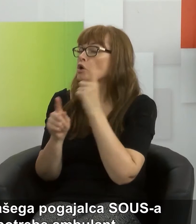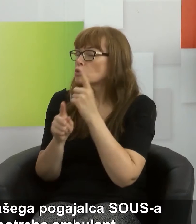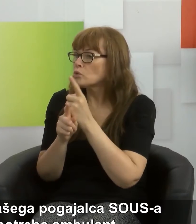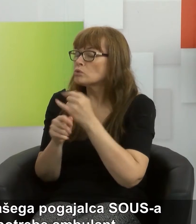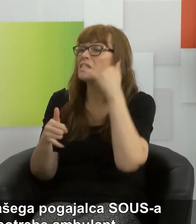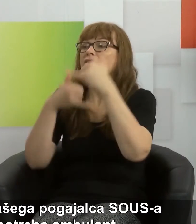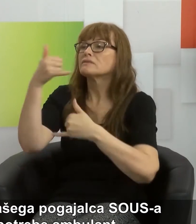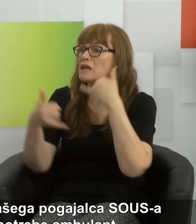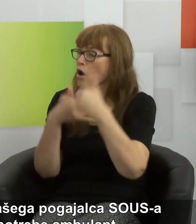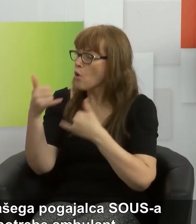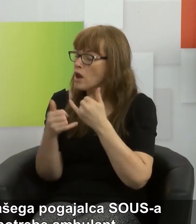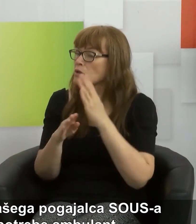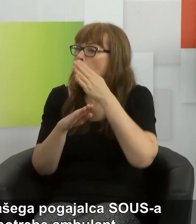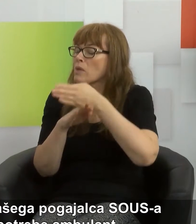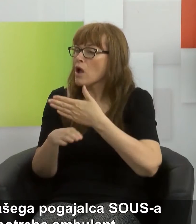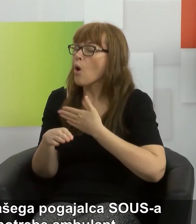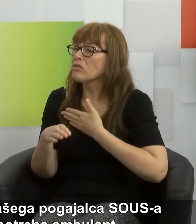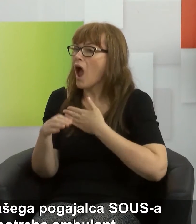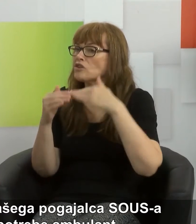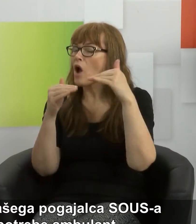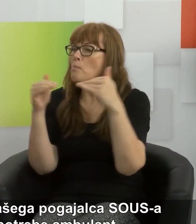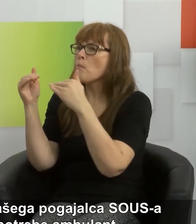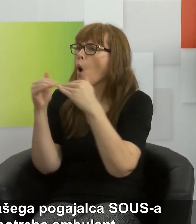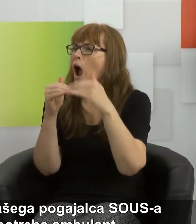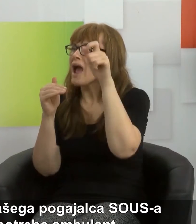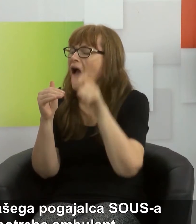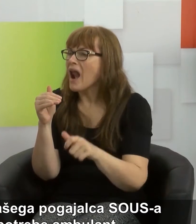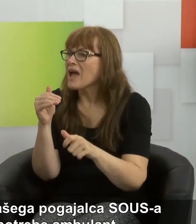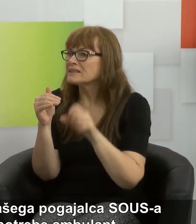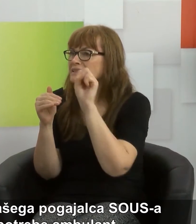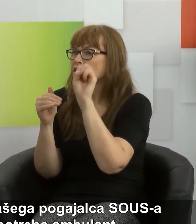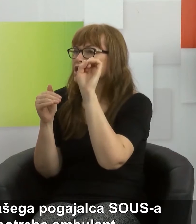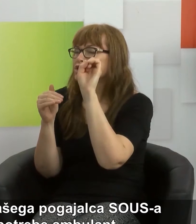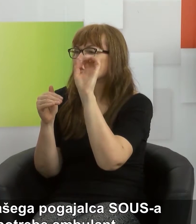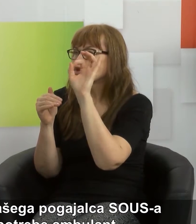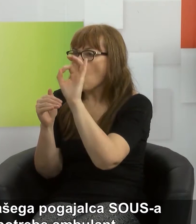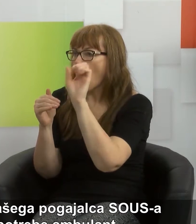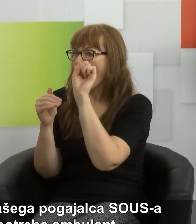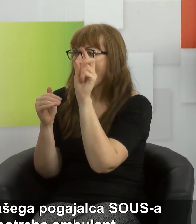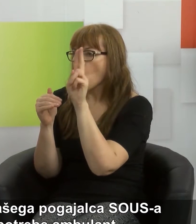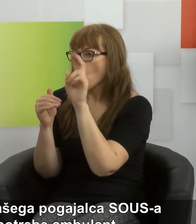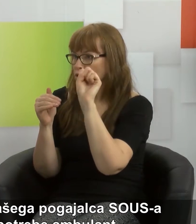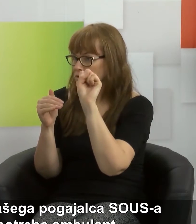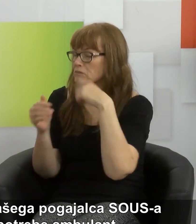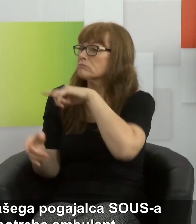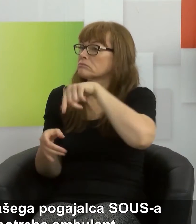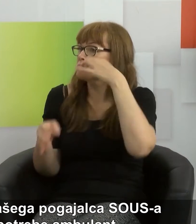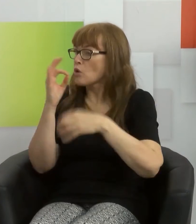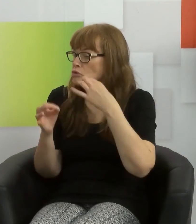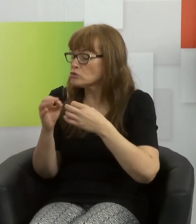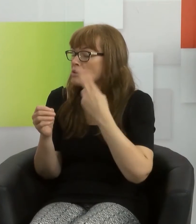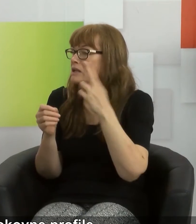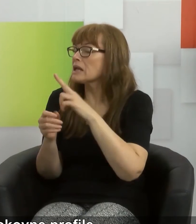In tudi vsako leto preko našega pogajalca SOVS-a skušamo glede na potrebe